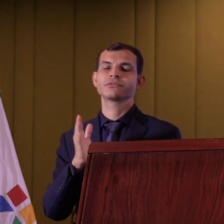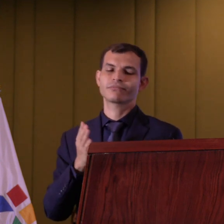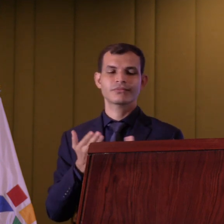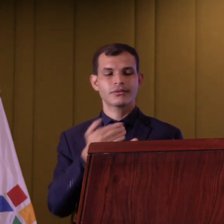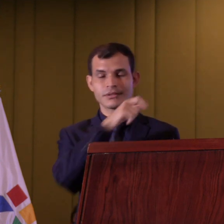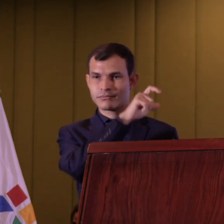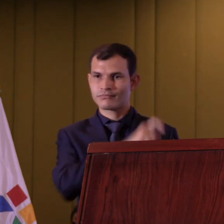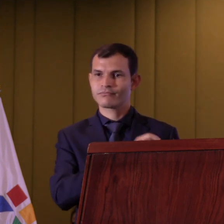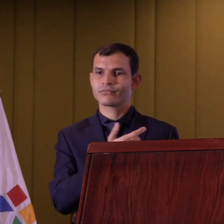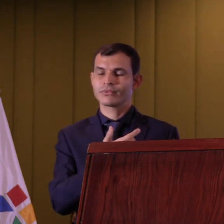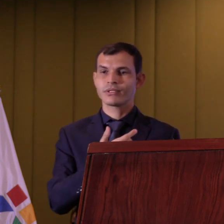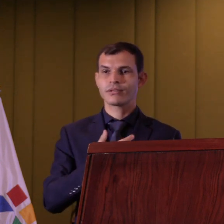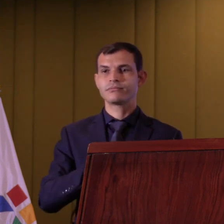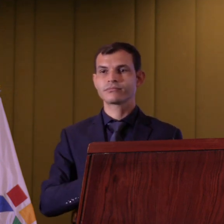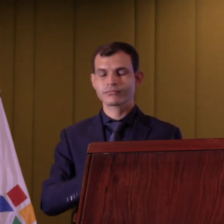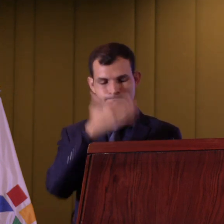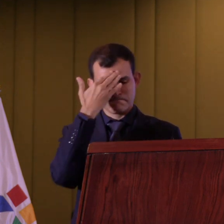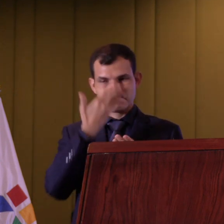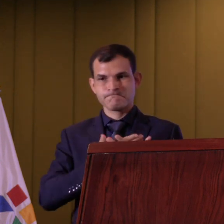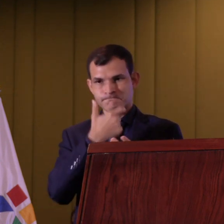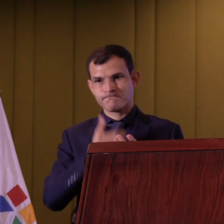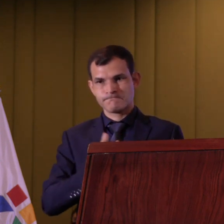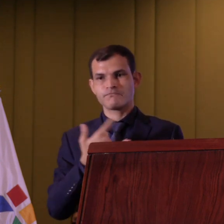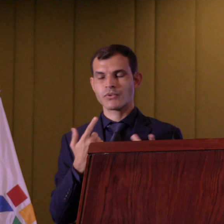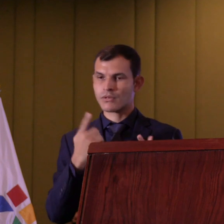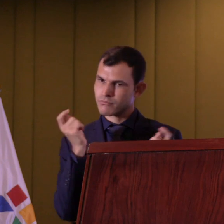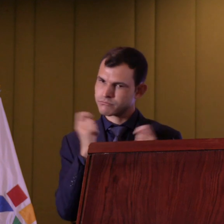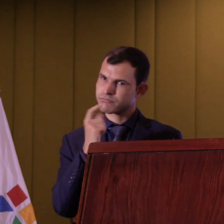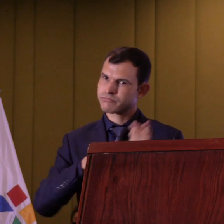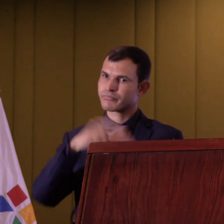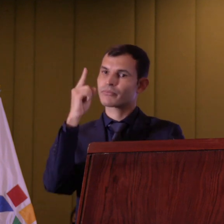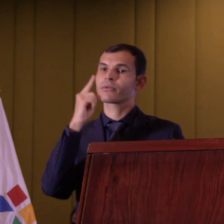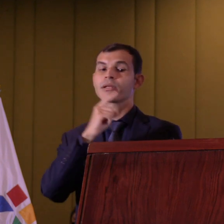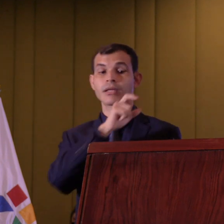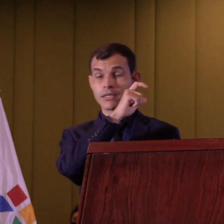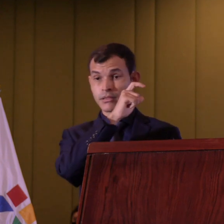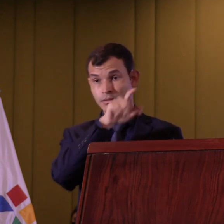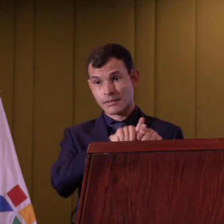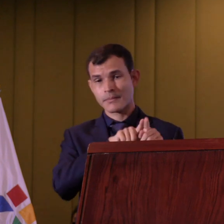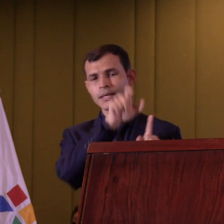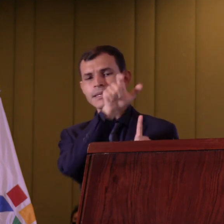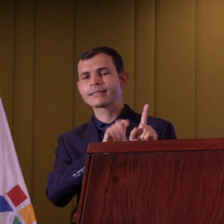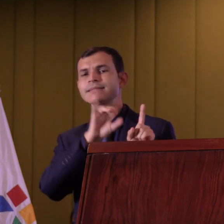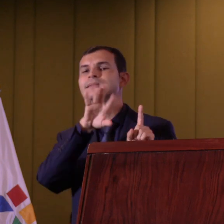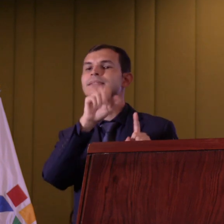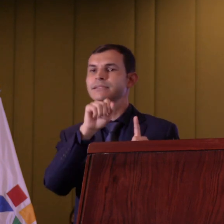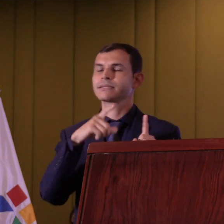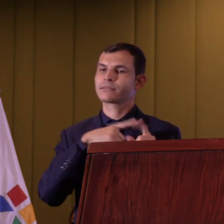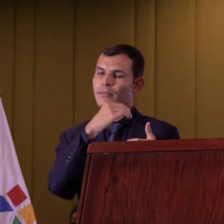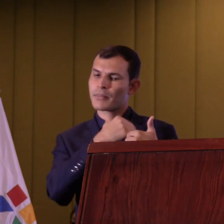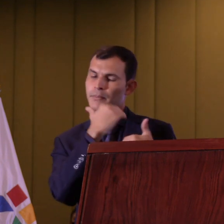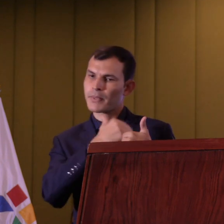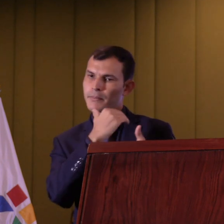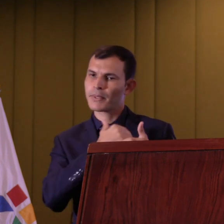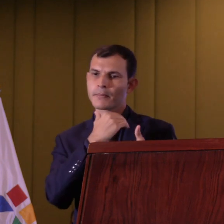de sucesso, conselheiro Aleluia, que tanto tem me apoiado e orientado, a conselheira Cida, por suas